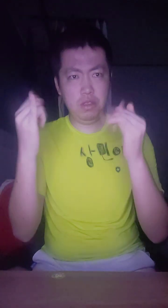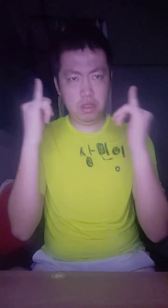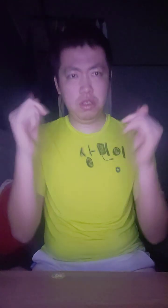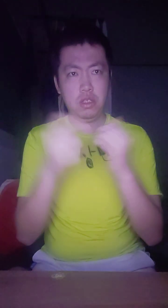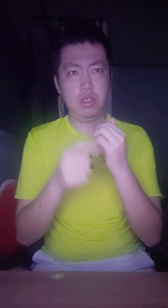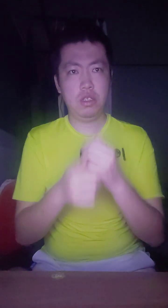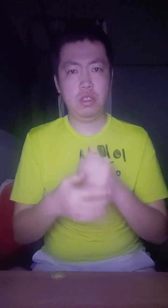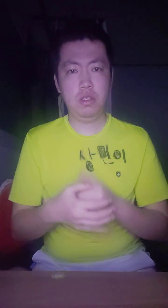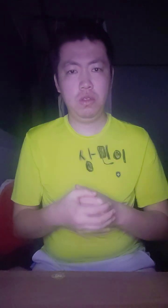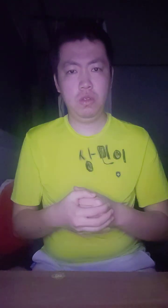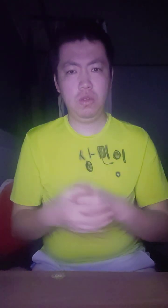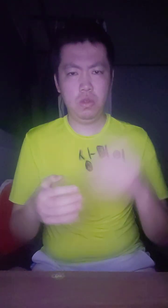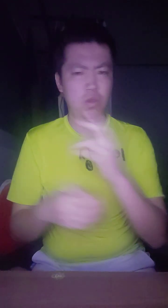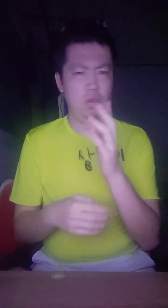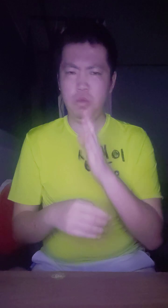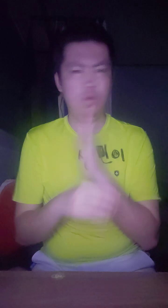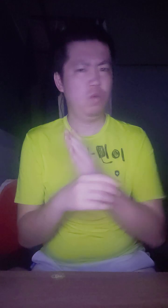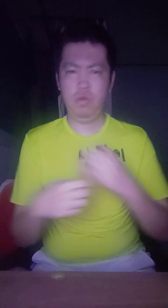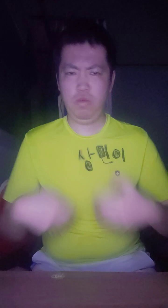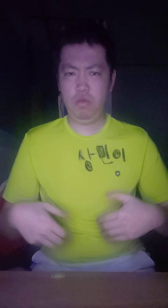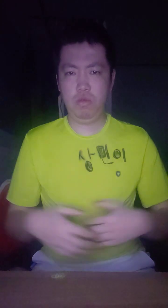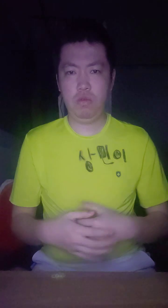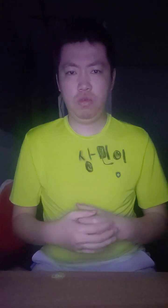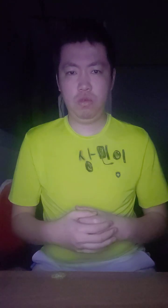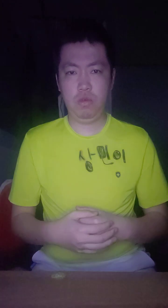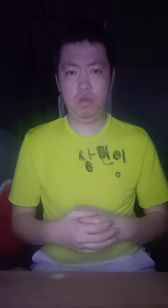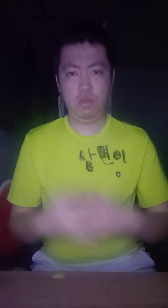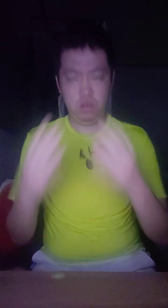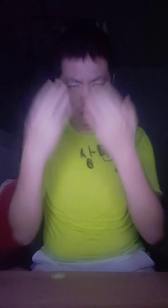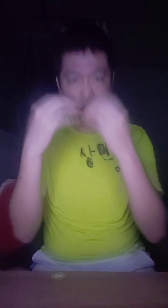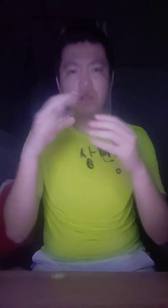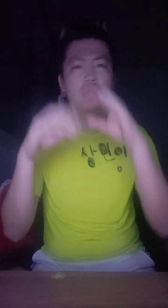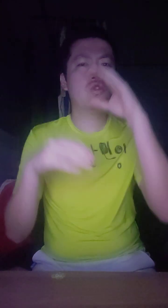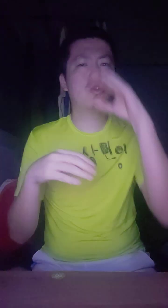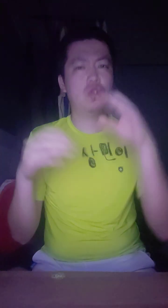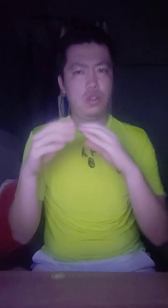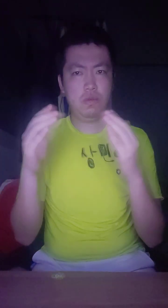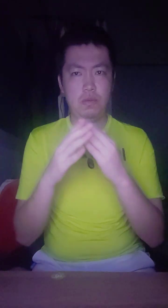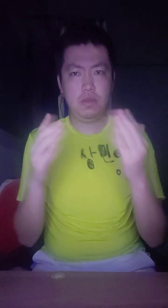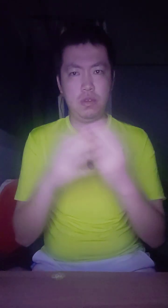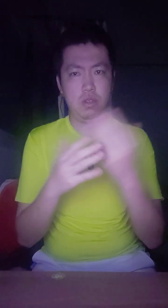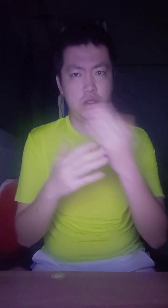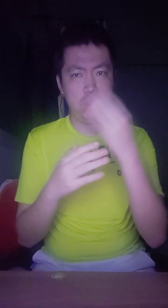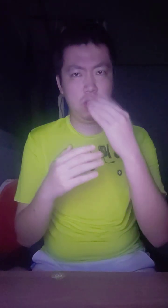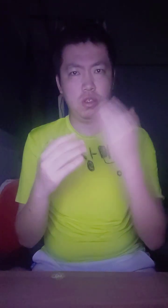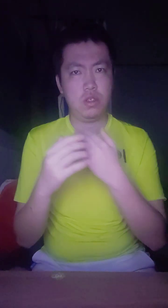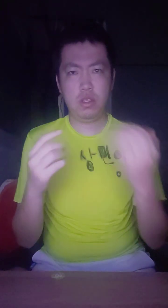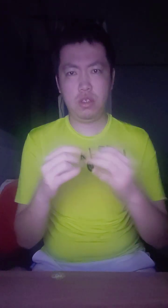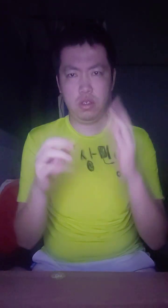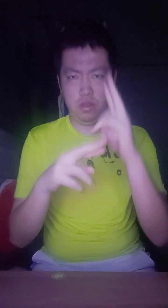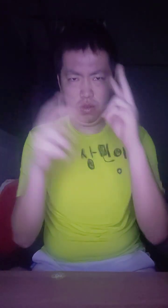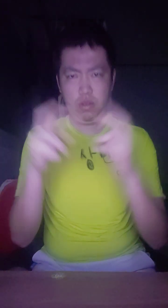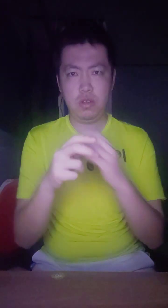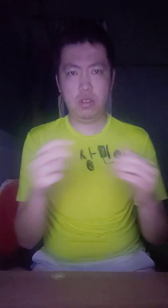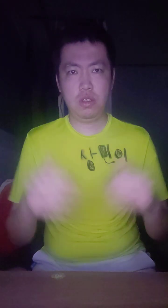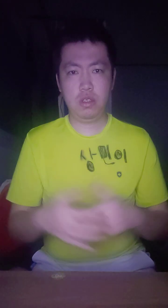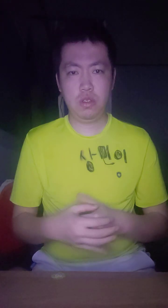날씨인데 어째 작동이 안 됩니다. 시원한 물 마시려 해도 냉장고 정수기가 꺼졌습니다. 어젯밤